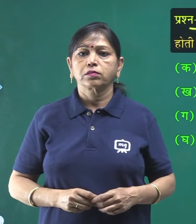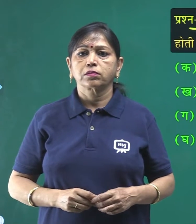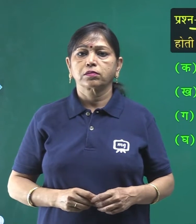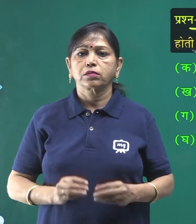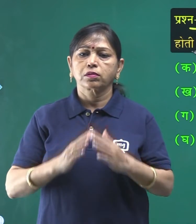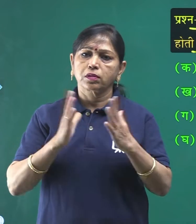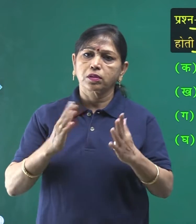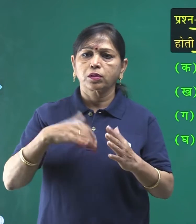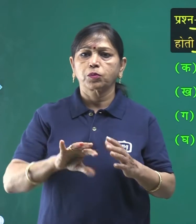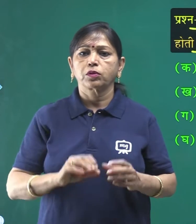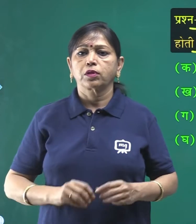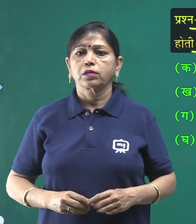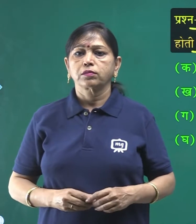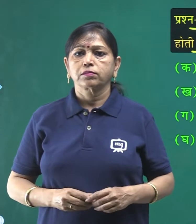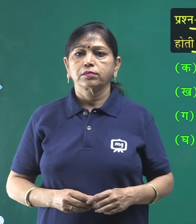अधिकतम होती है।